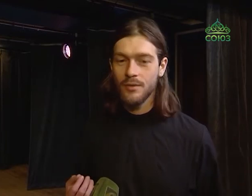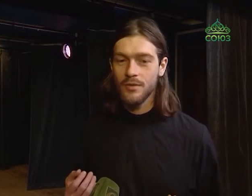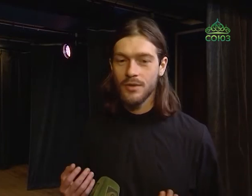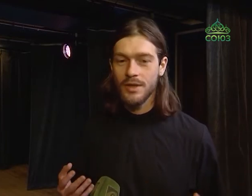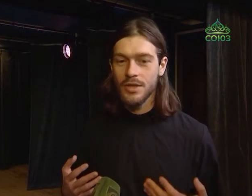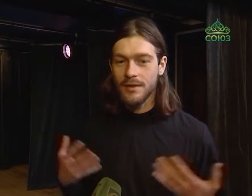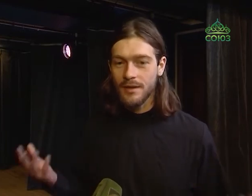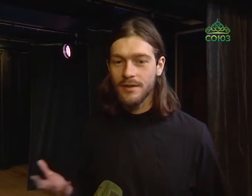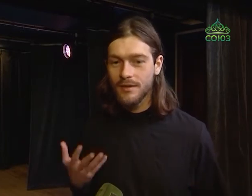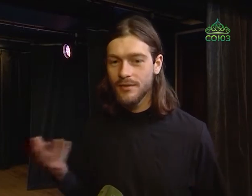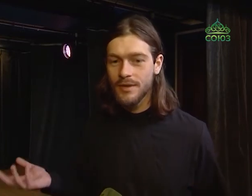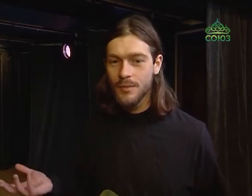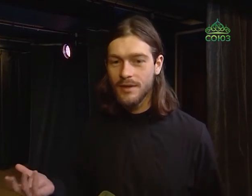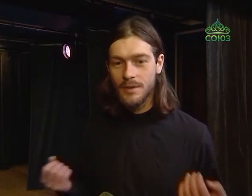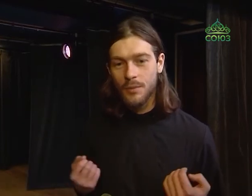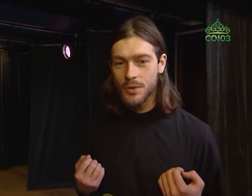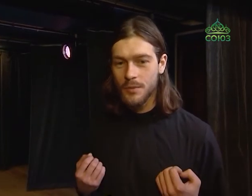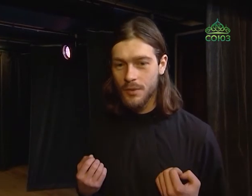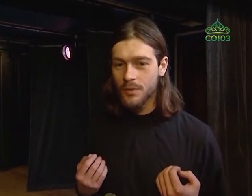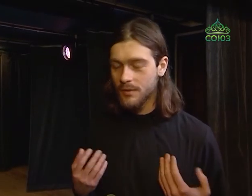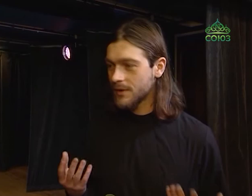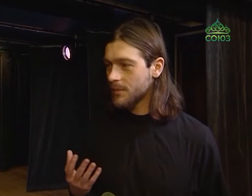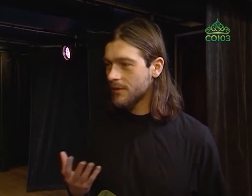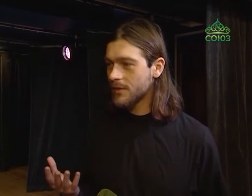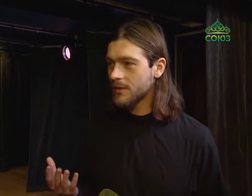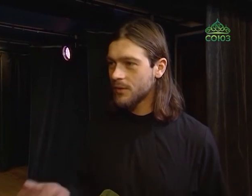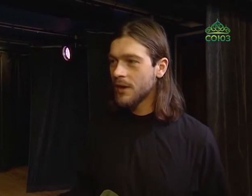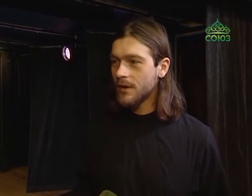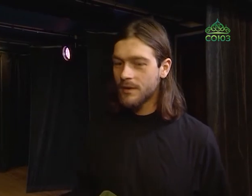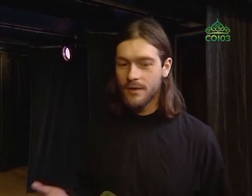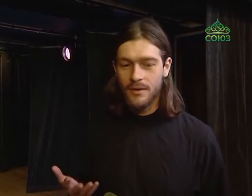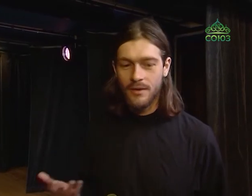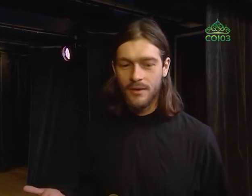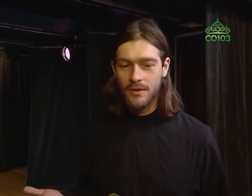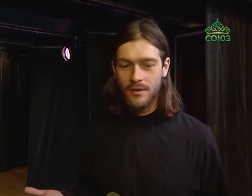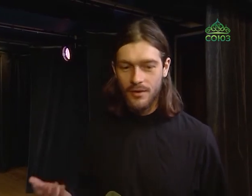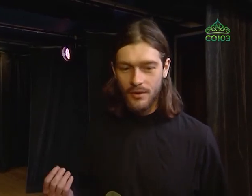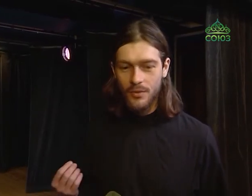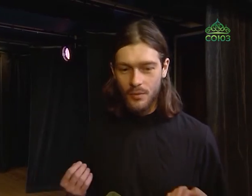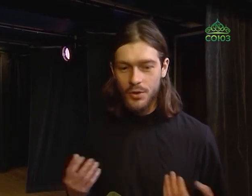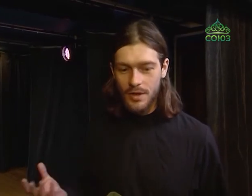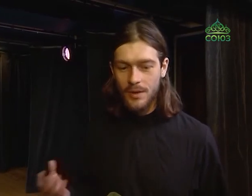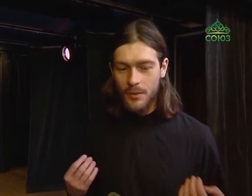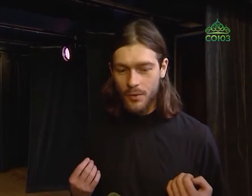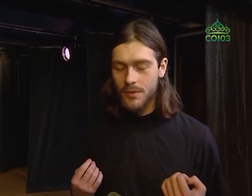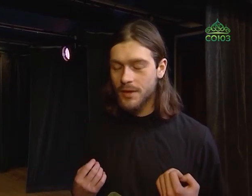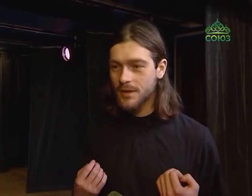закажи стаккато стараться выразить мысли тебя может быть той мод не всегда правильно но можно как-то попробовать передать информацию